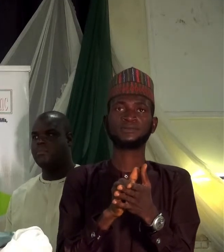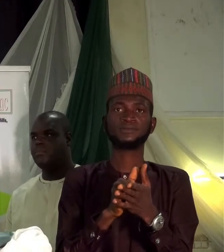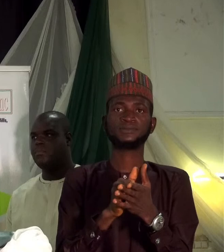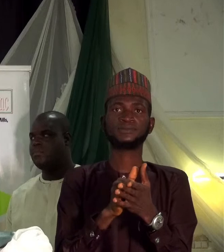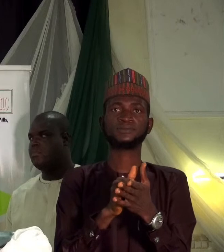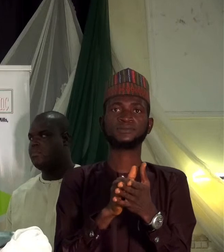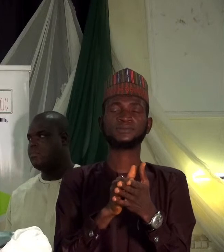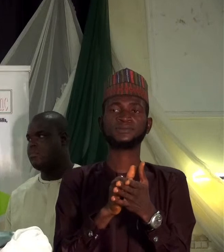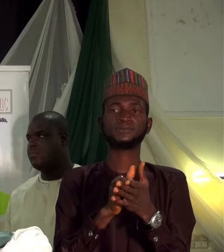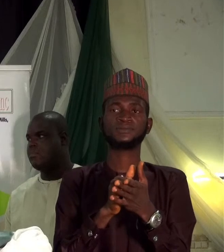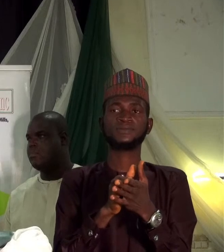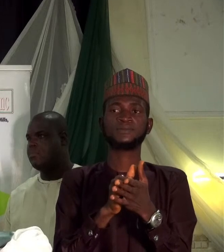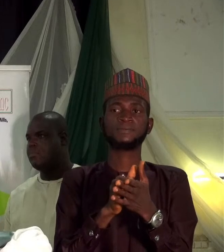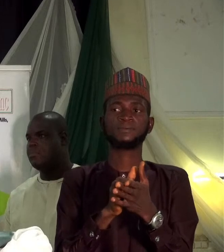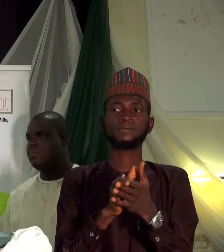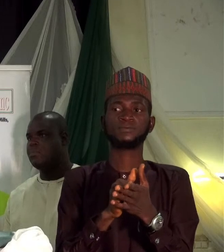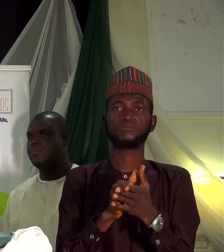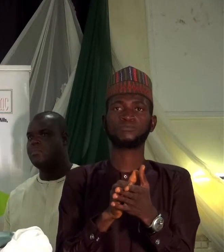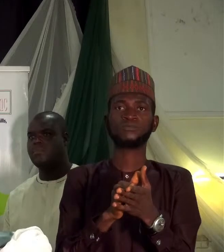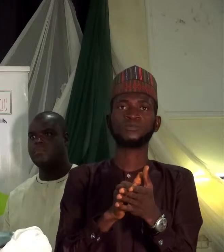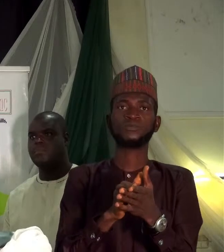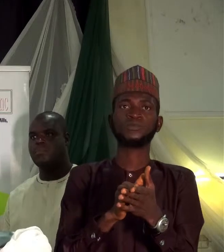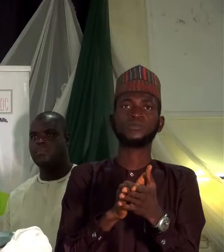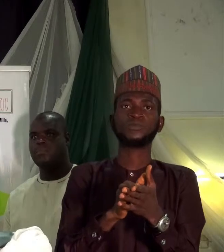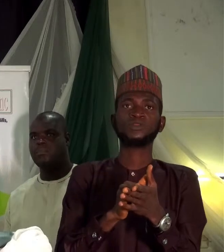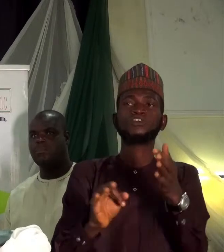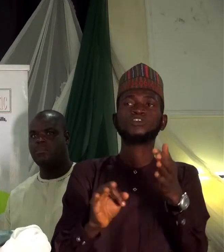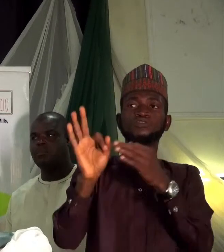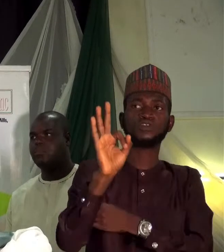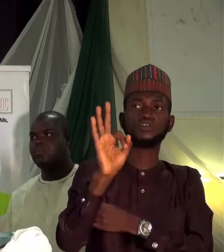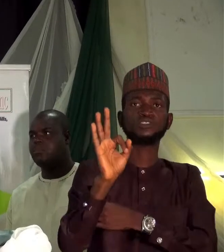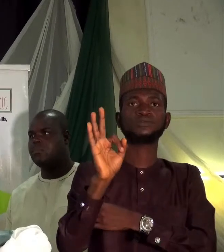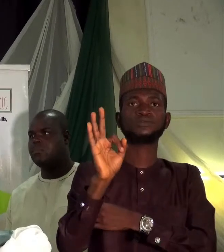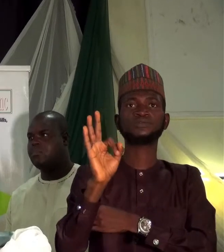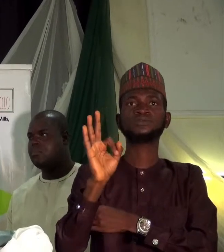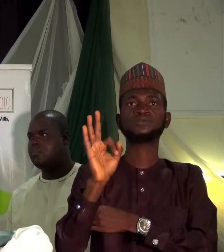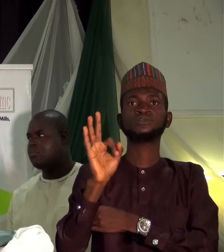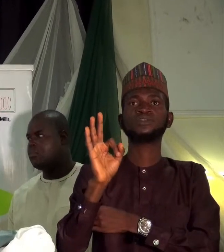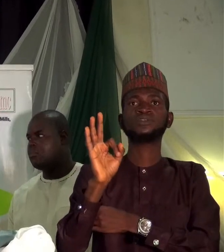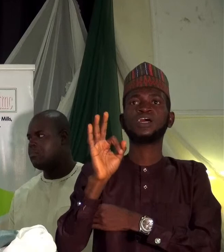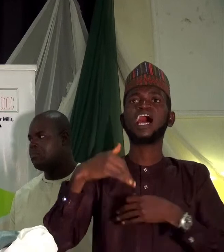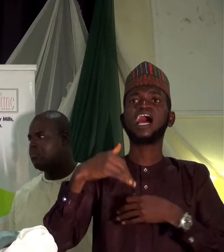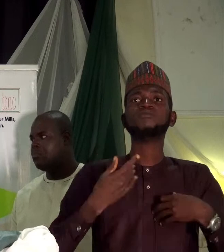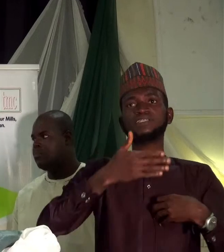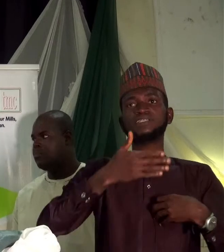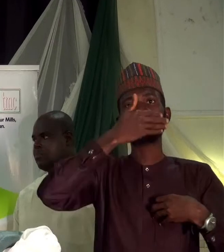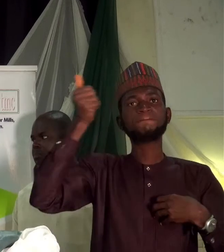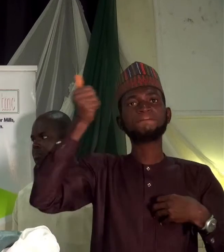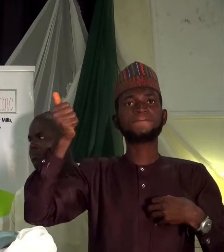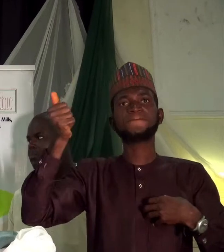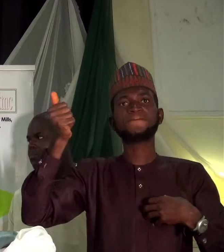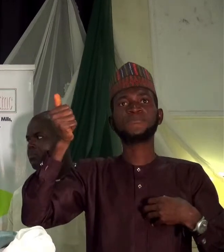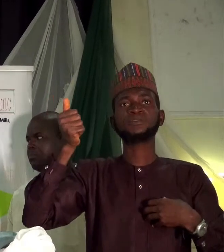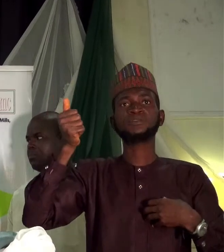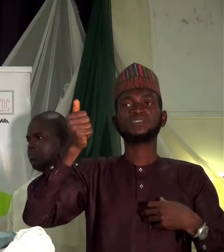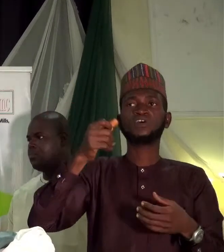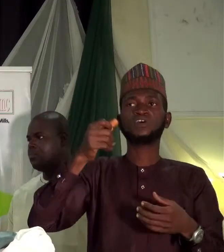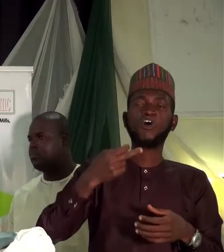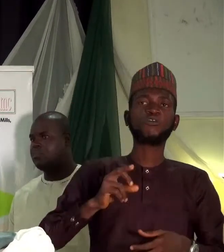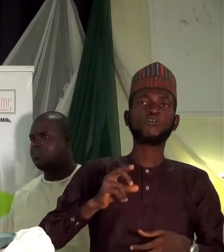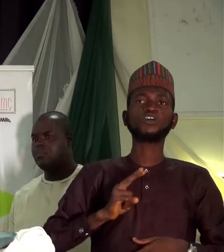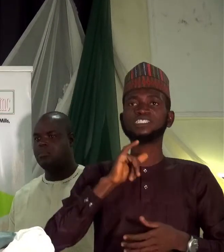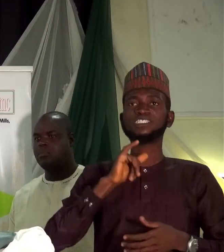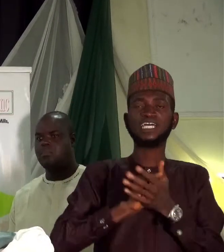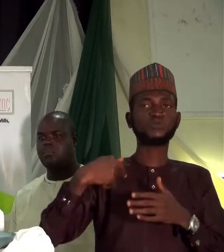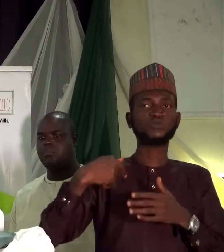خَلَقْنَا تَفْضِيلًا. In tolo fi fadola wa ko ju opolo la kaye yi wa tin be lara wa lo ko ju be lo.